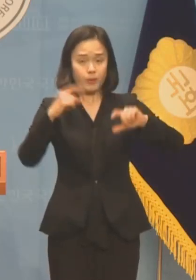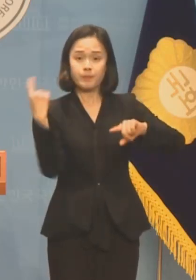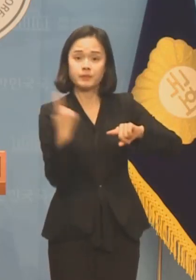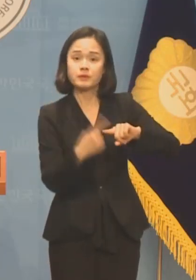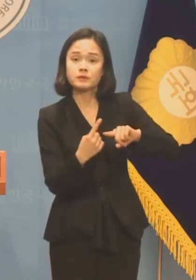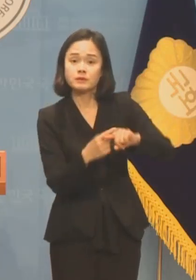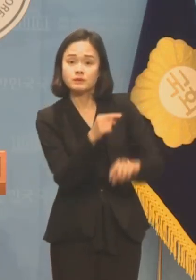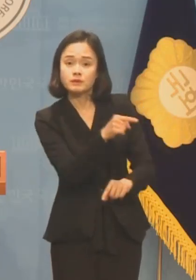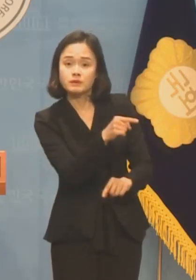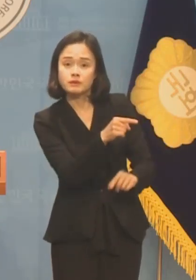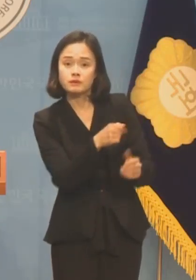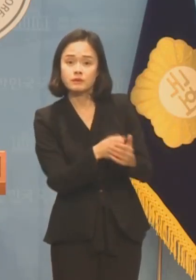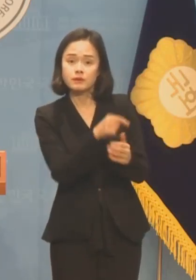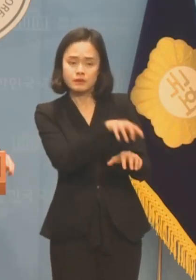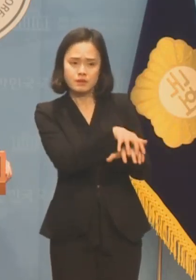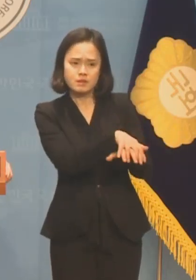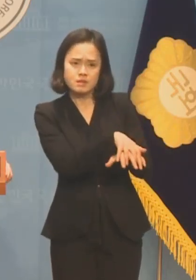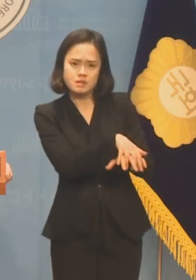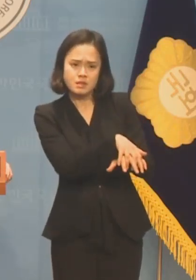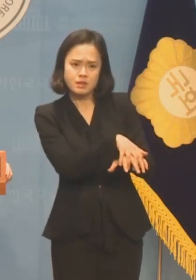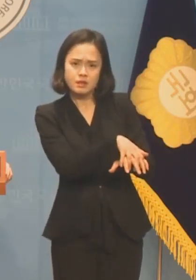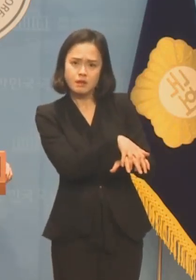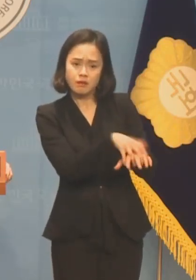활동을 예고하고 있으므로 이들은